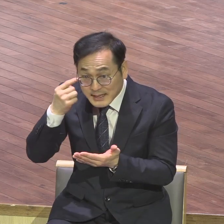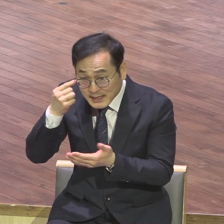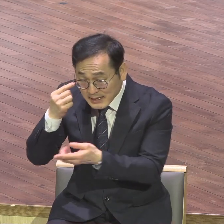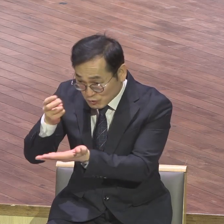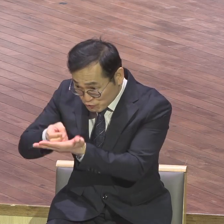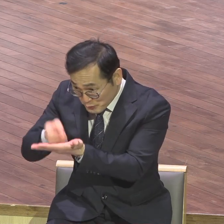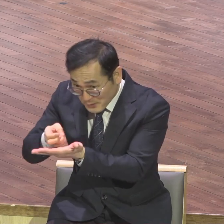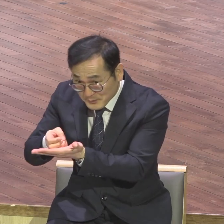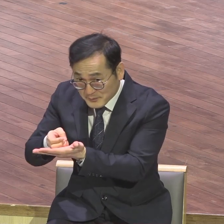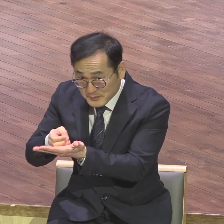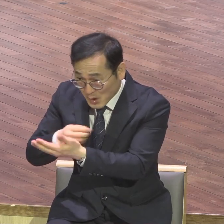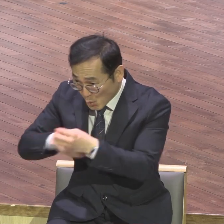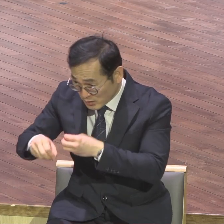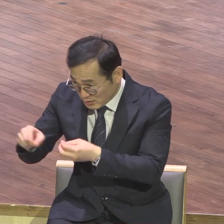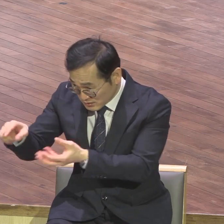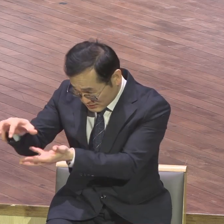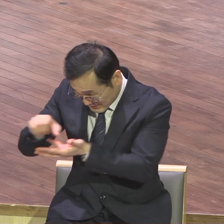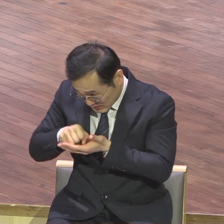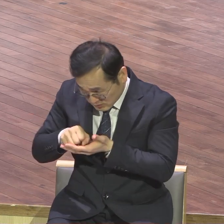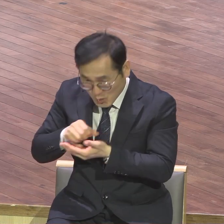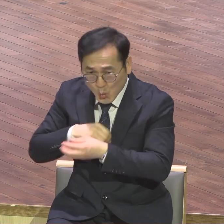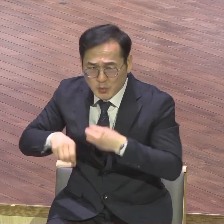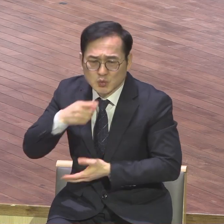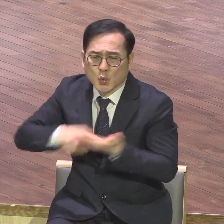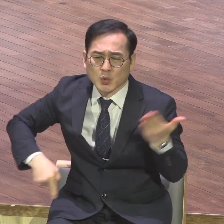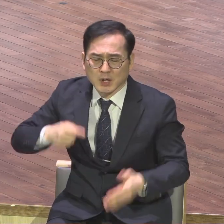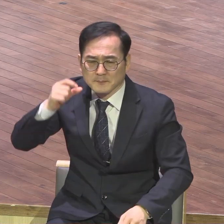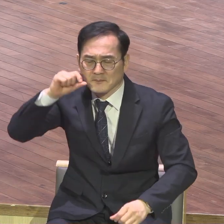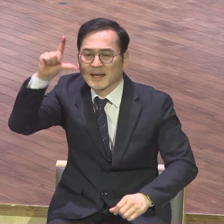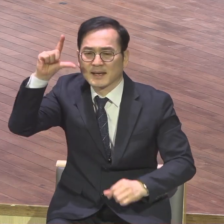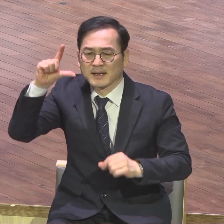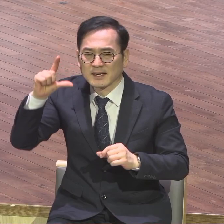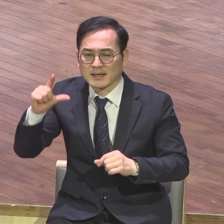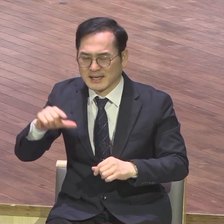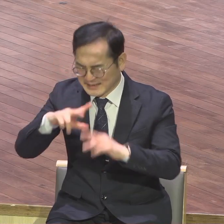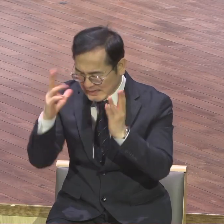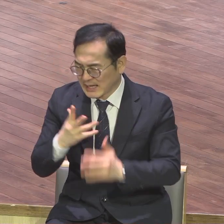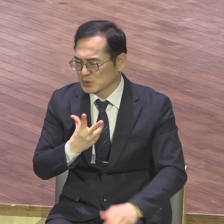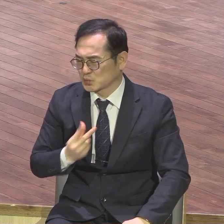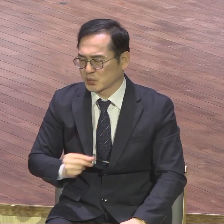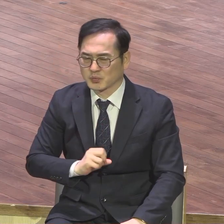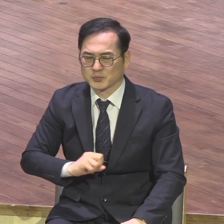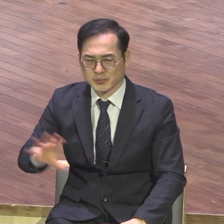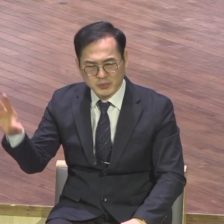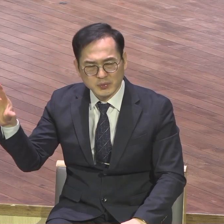오히려 자신에게 손해가 되고 그것이 다 배설물로 여긴다.